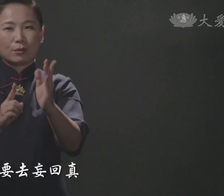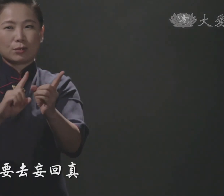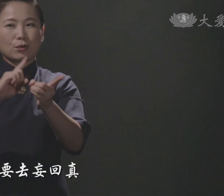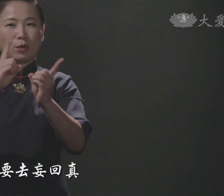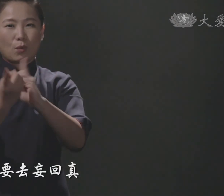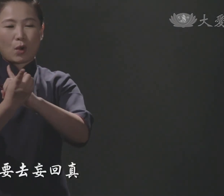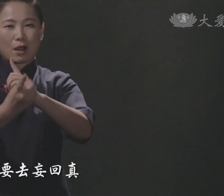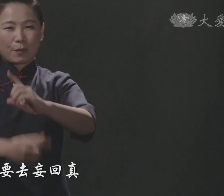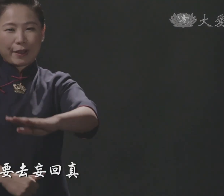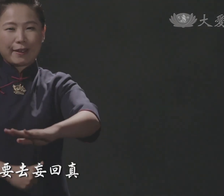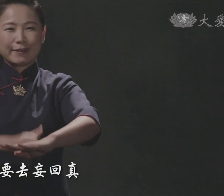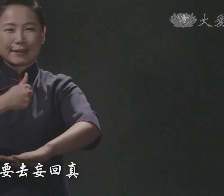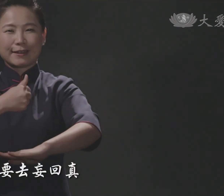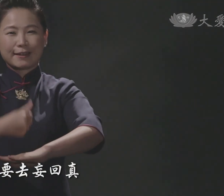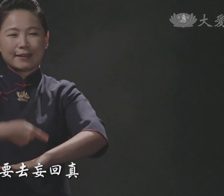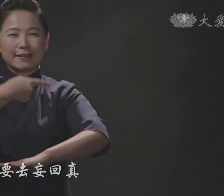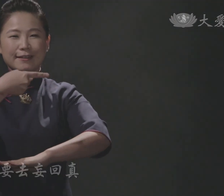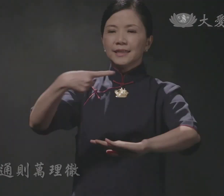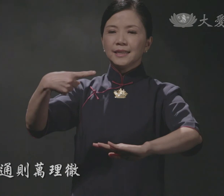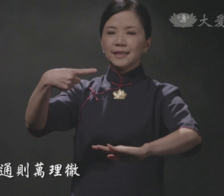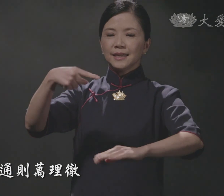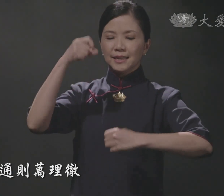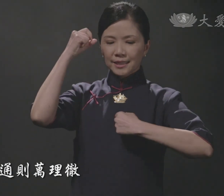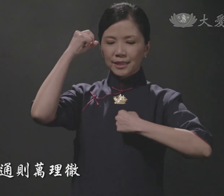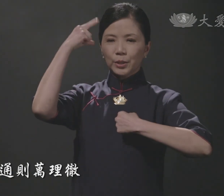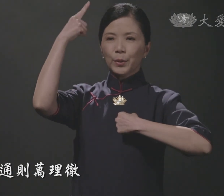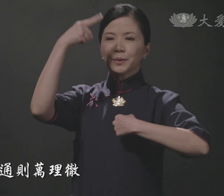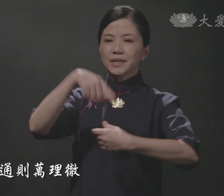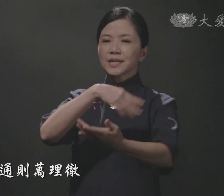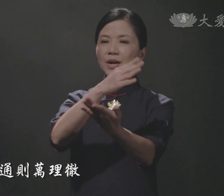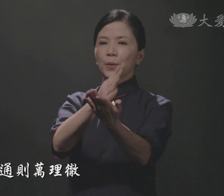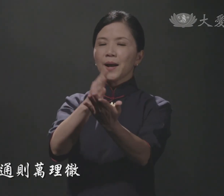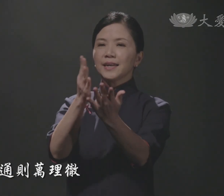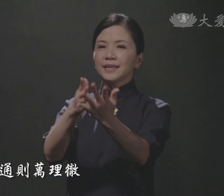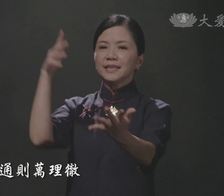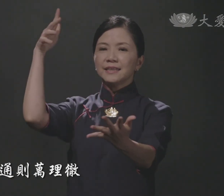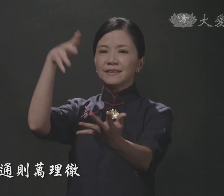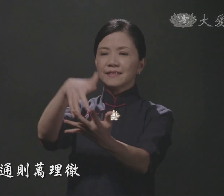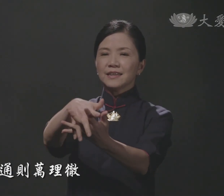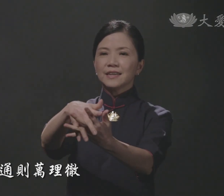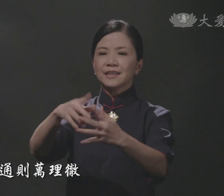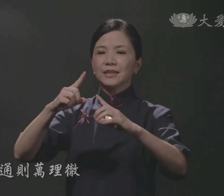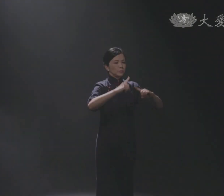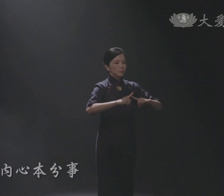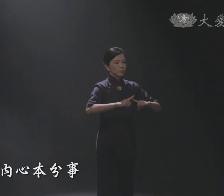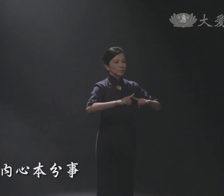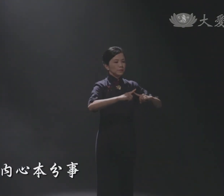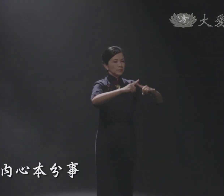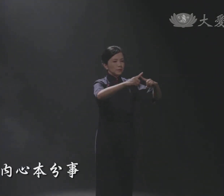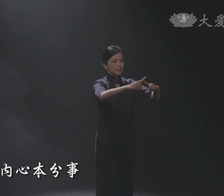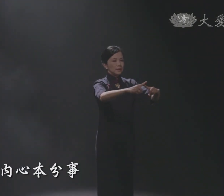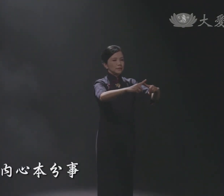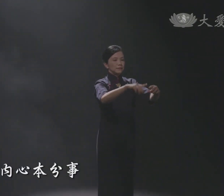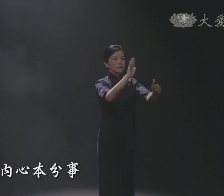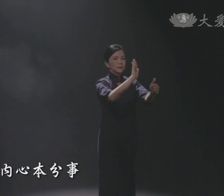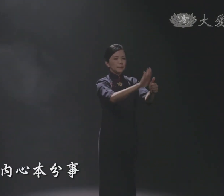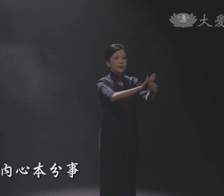去往回正，一力通则万里车，出自内心本